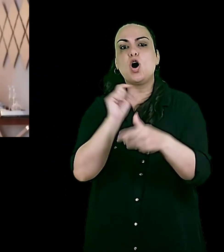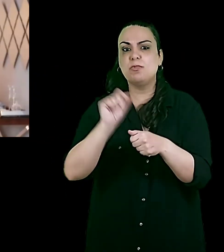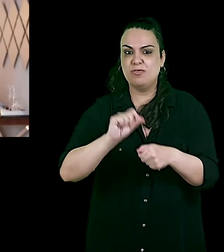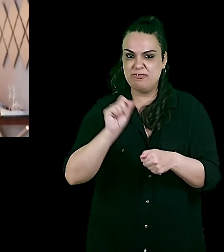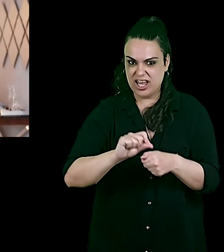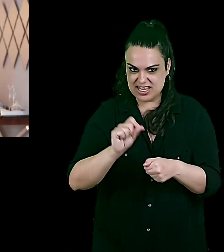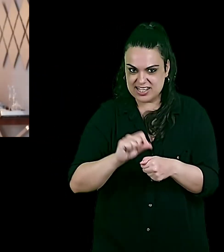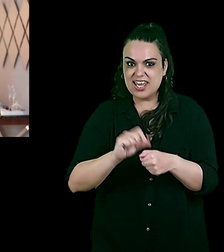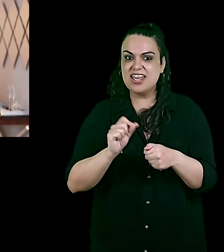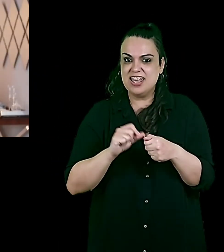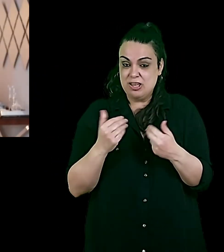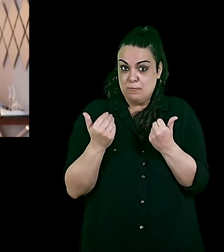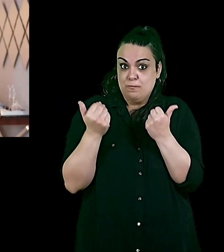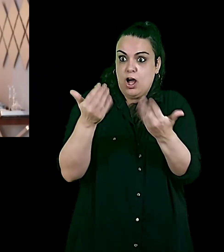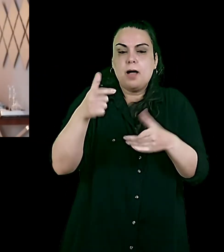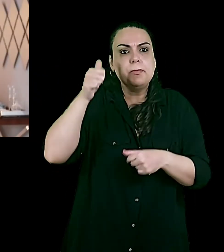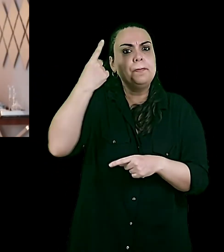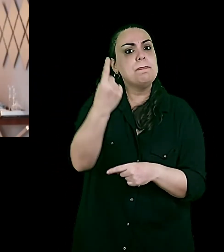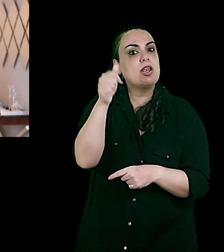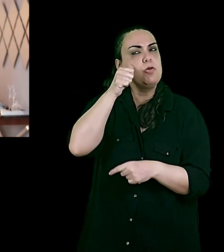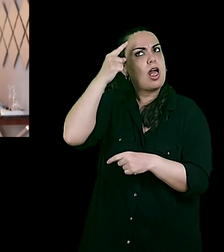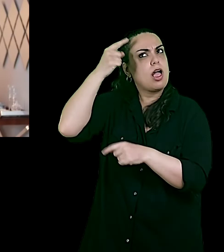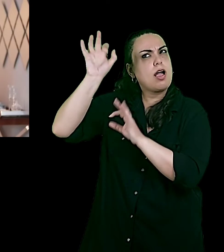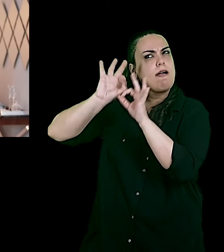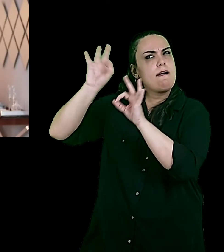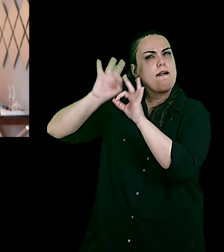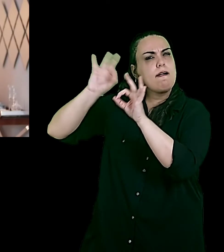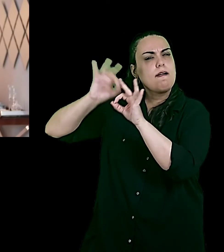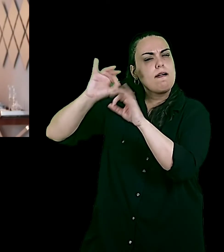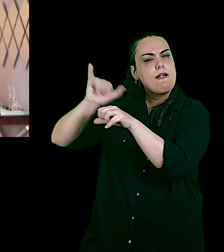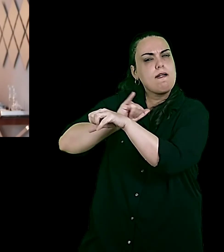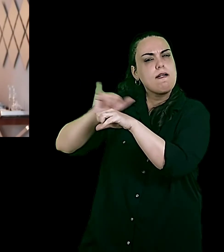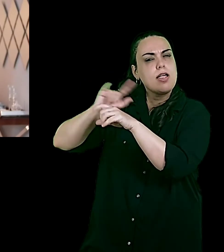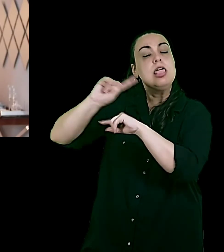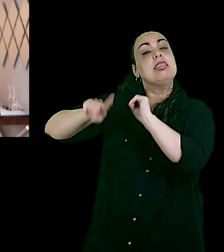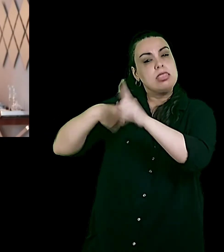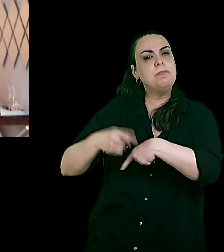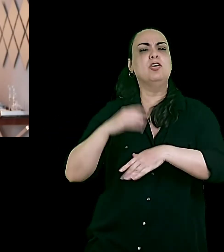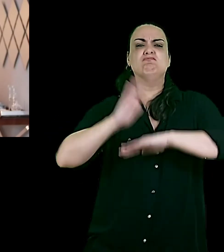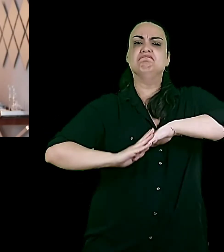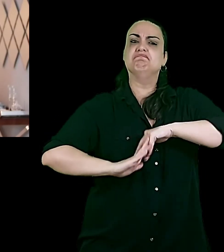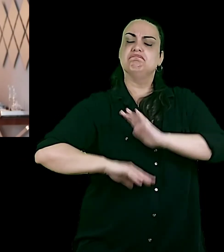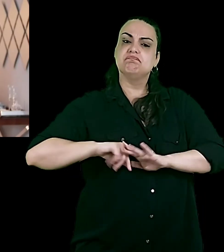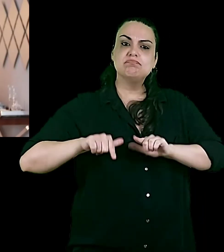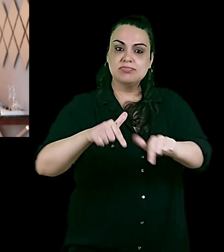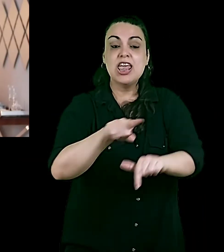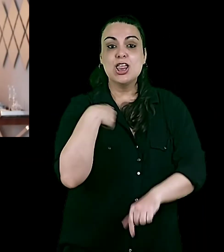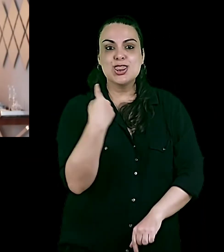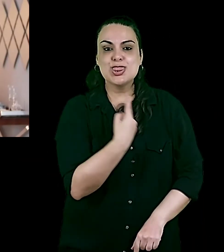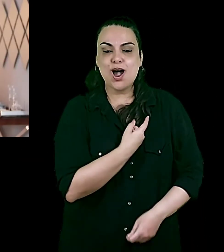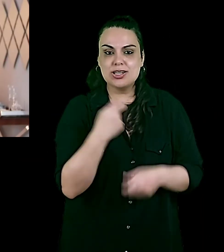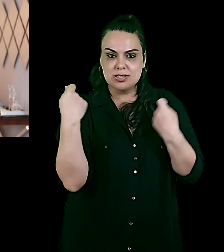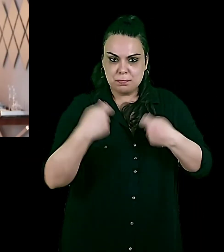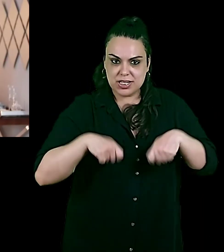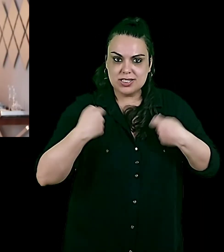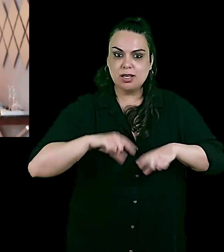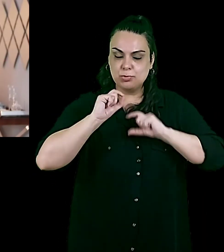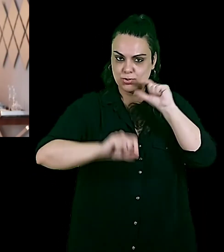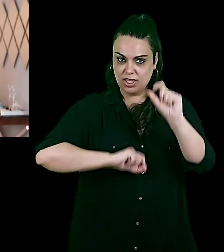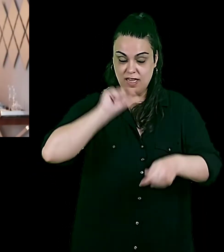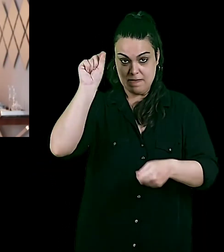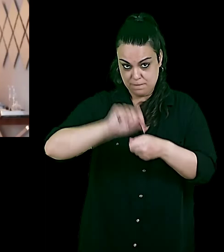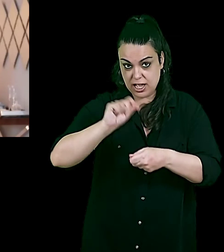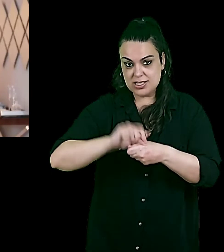iria manifestar do lado de fora. E hoje nós estamos vivendo esse tempo onde nós precisamos, a fim de cumprir,